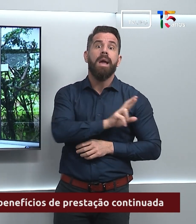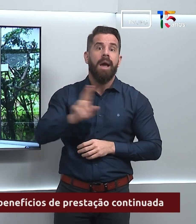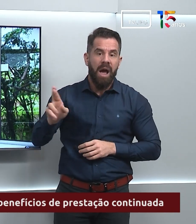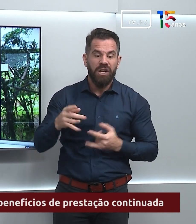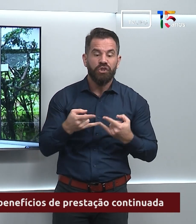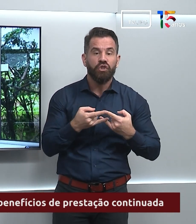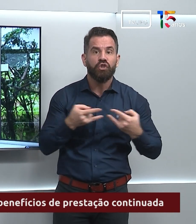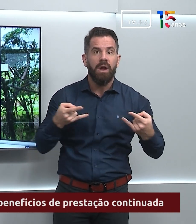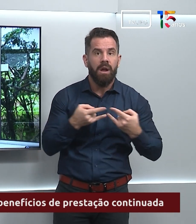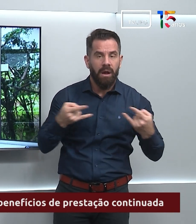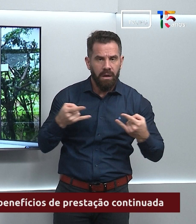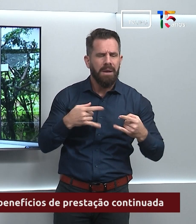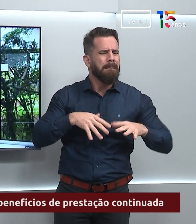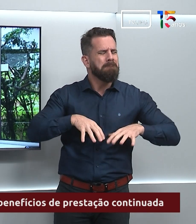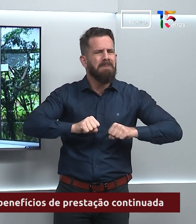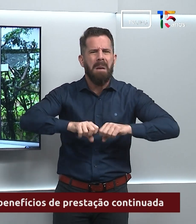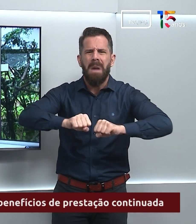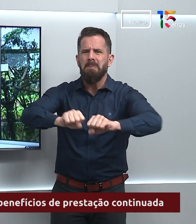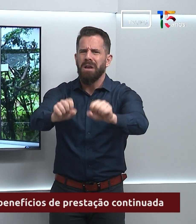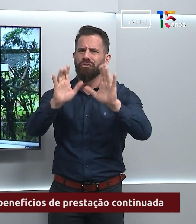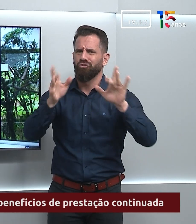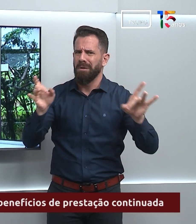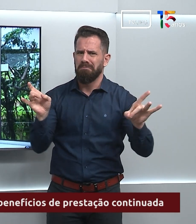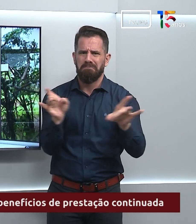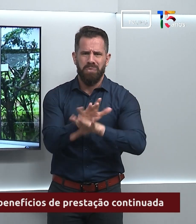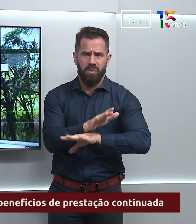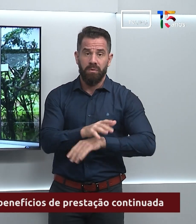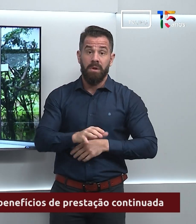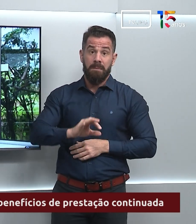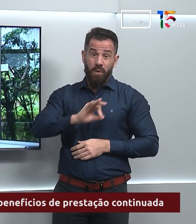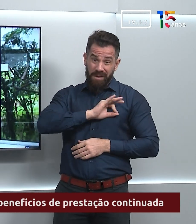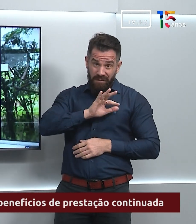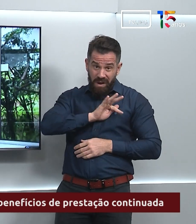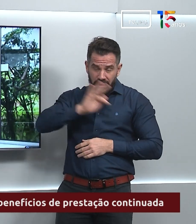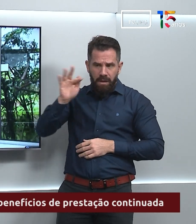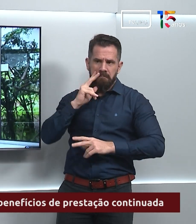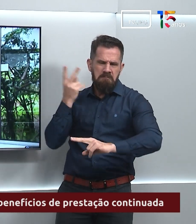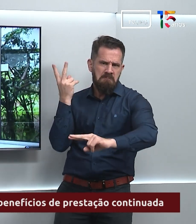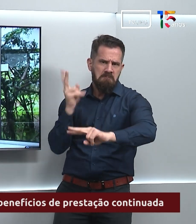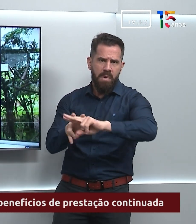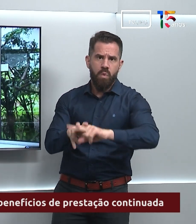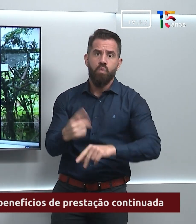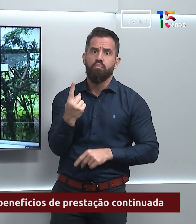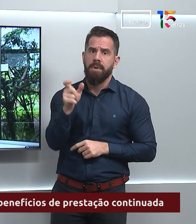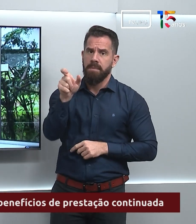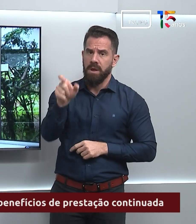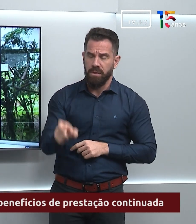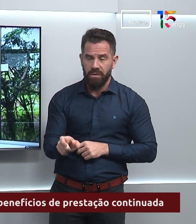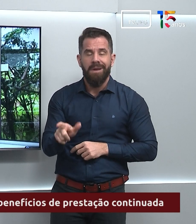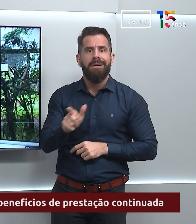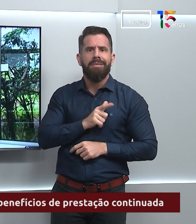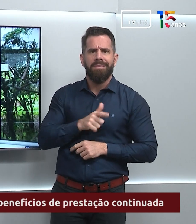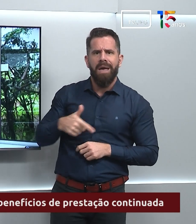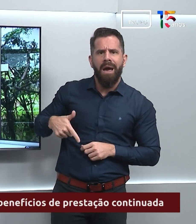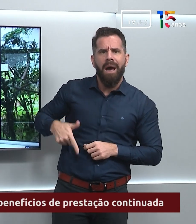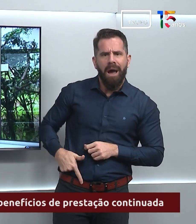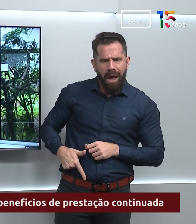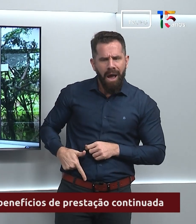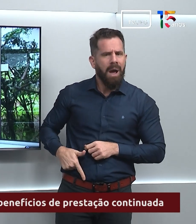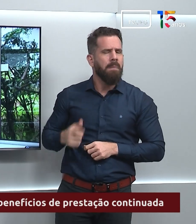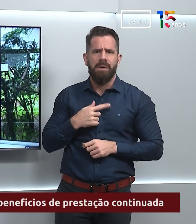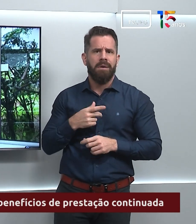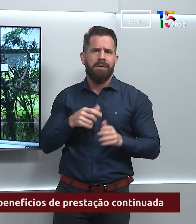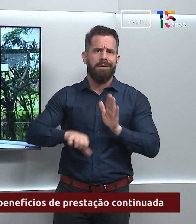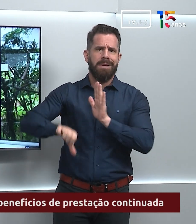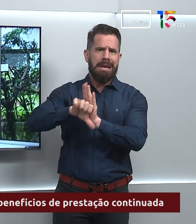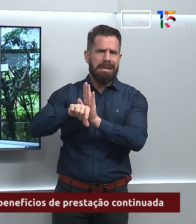foi apreendido. Durante a ação, uma pessoa foi presa, suspeita de posse ilegal de arma de